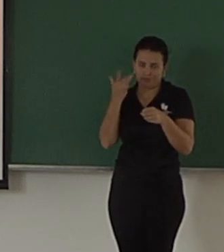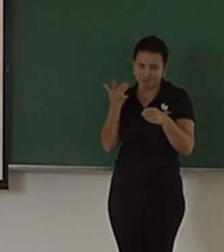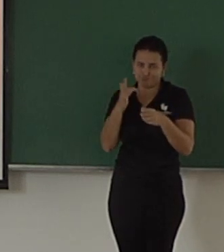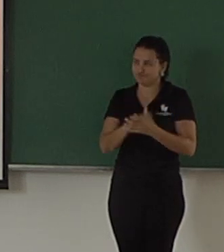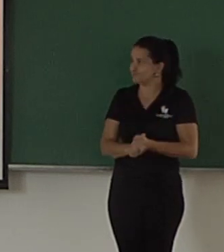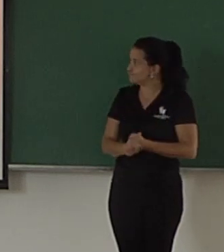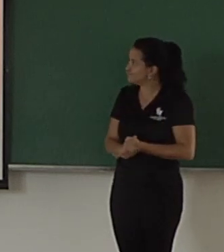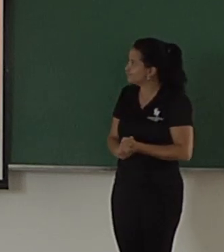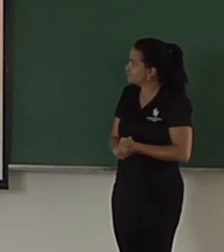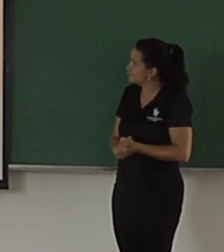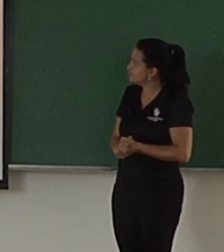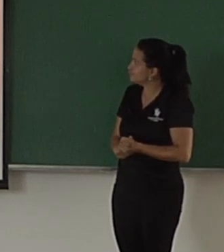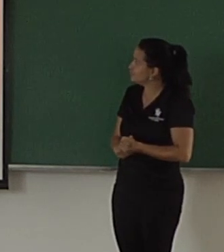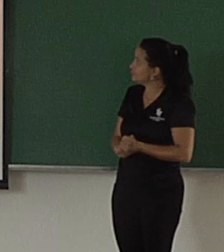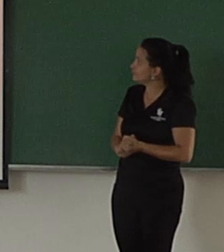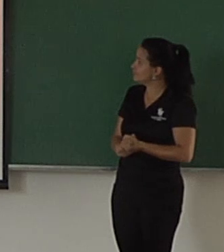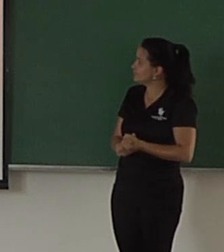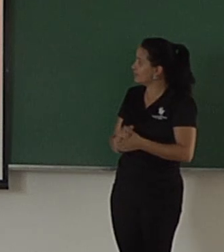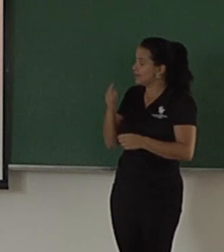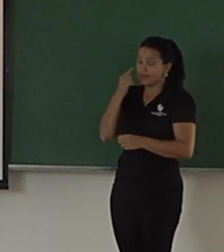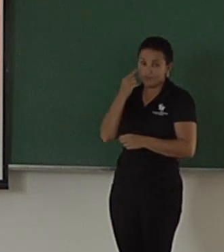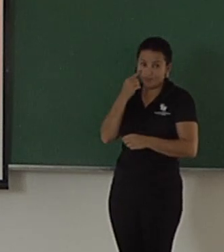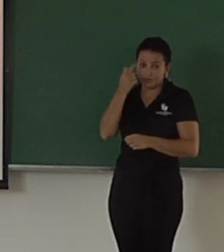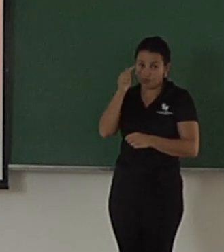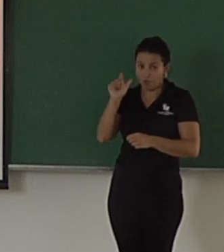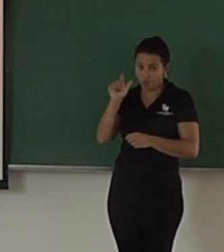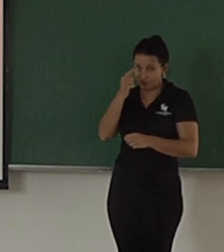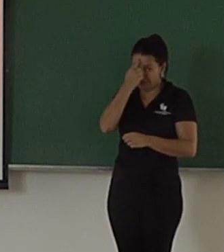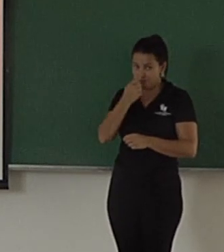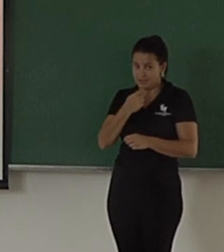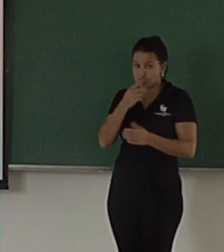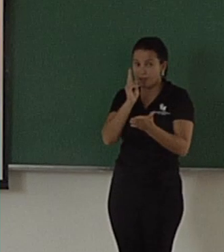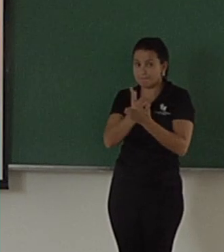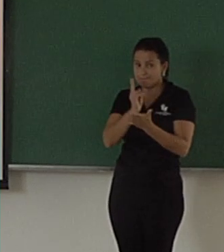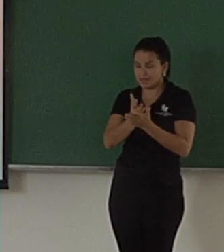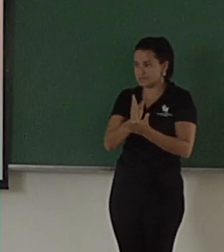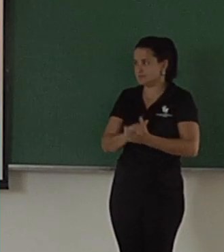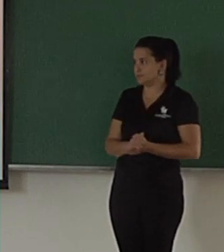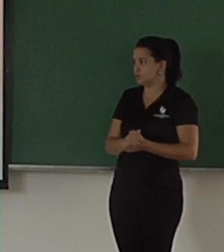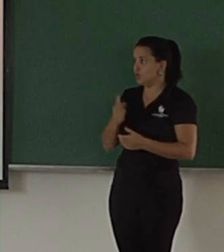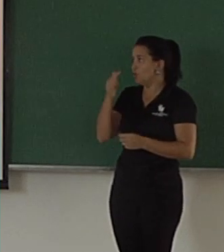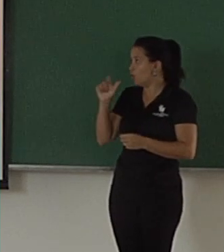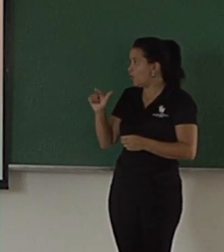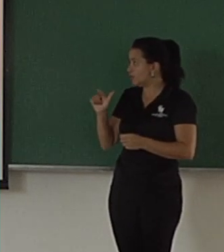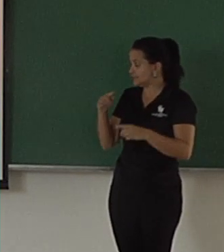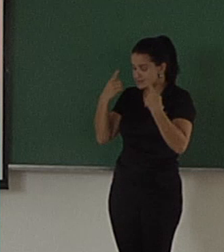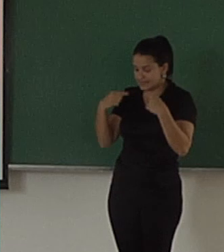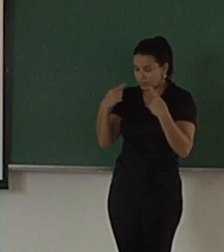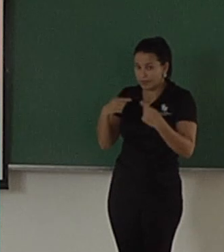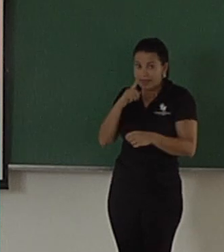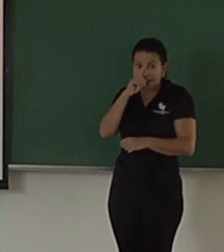diminuída. O mesmo aspecto, vendo por um outro ângulo. Uma outra sequela cicatricial grande,